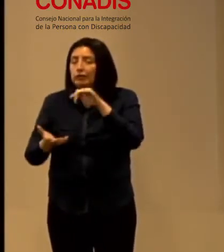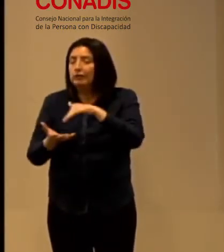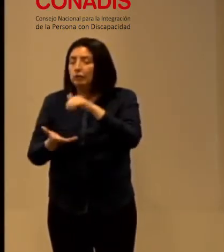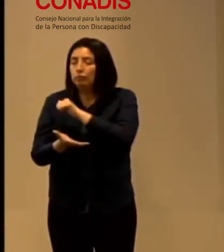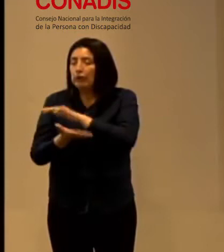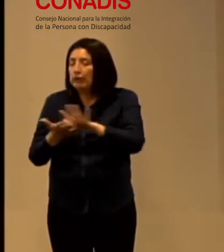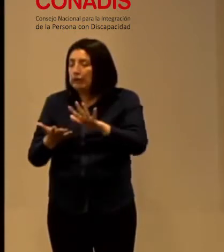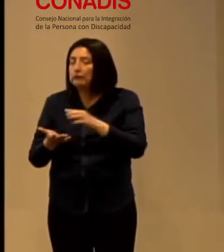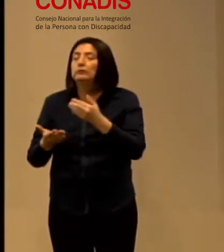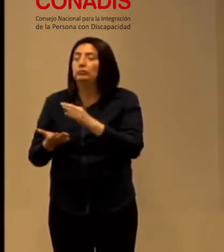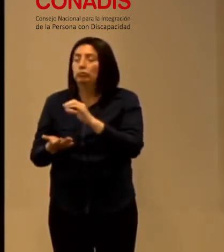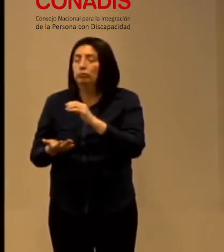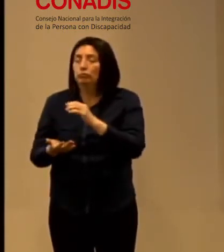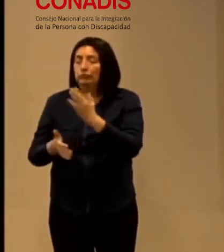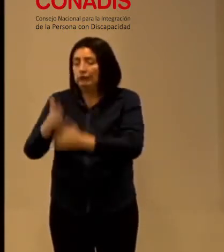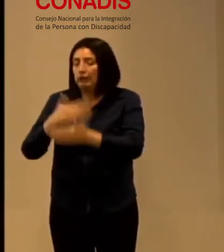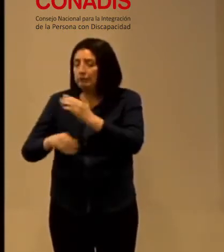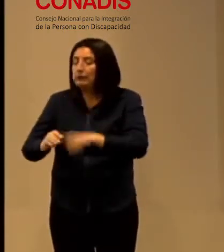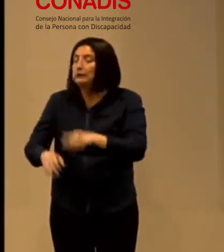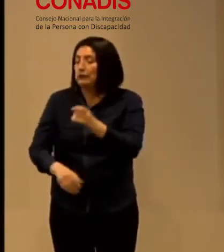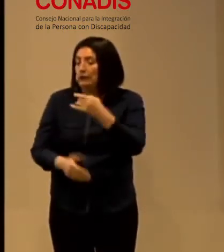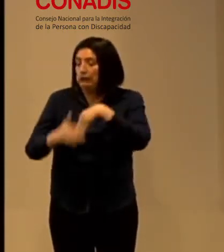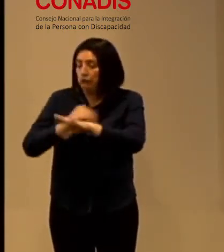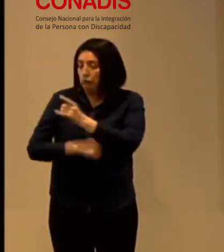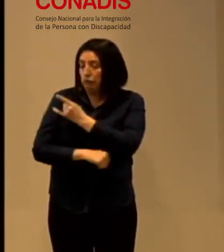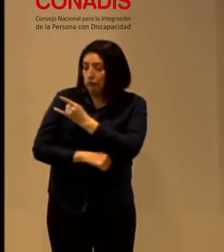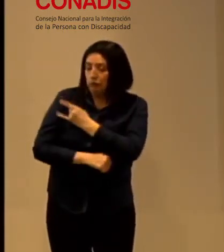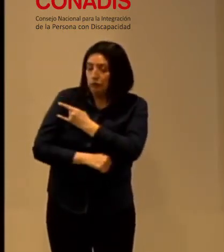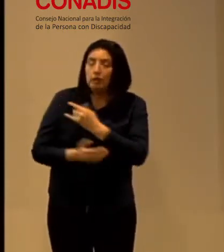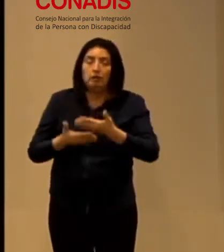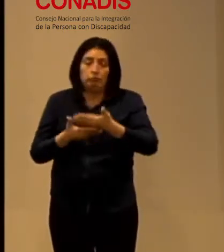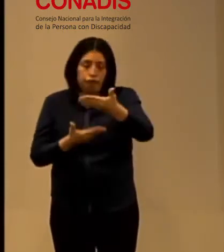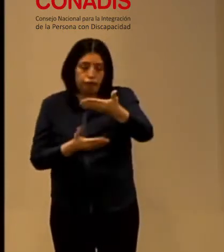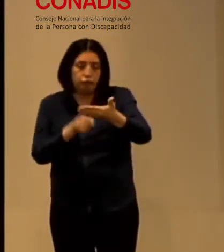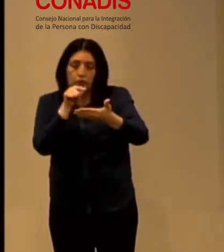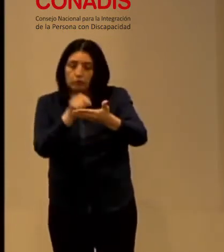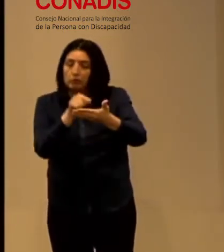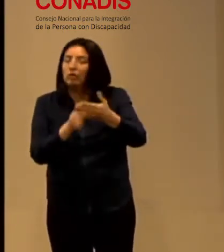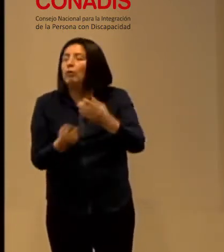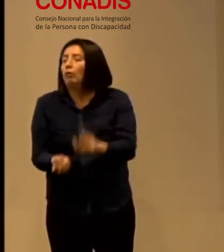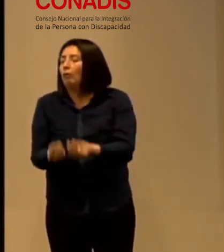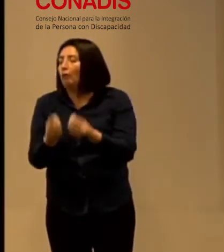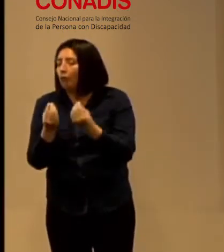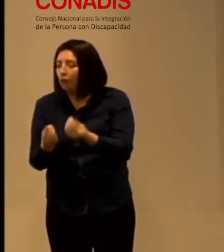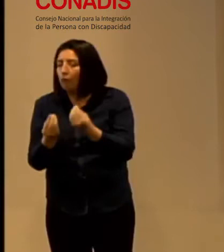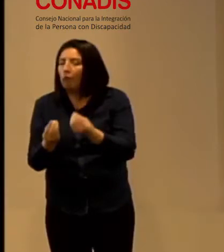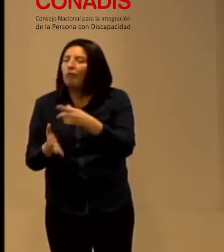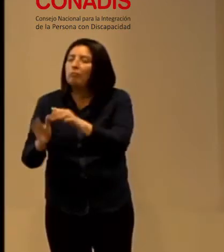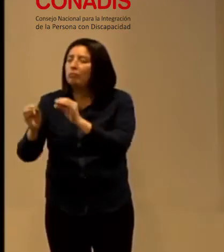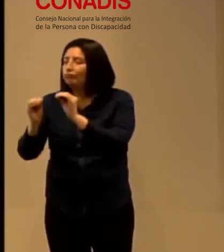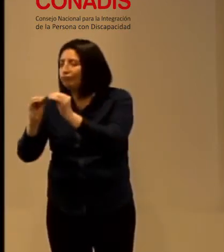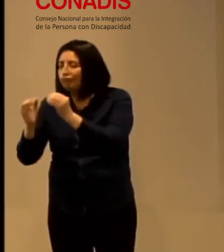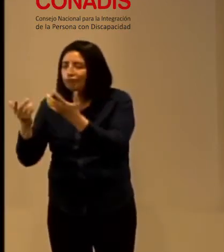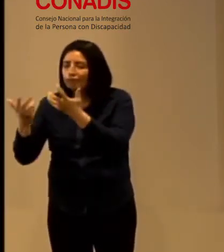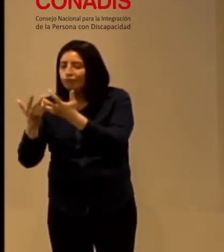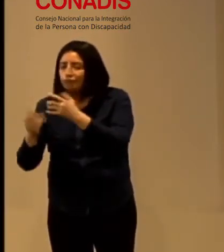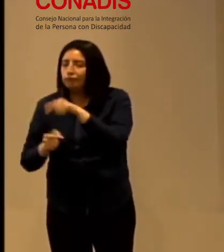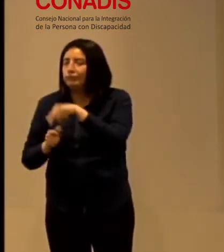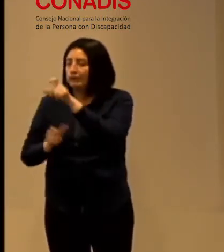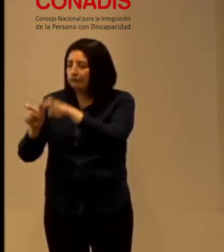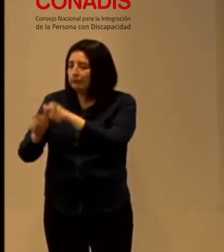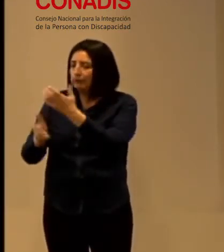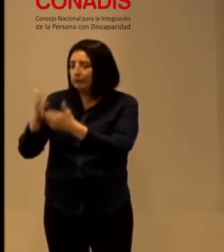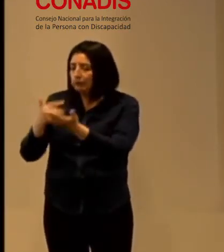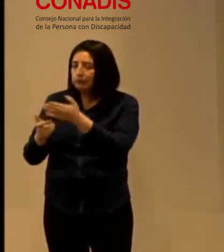la universidad, se incluye un plan de trabajo que nos detalle cuáles serán estas acomodaciones